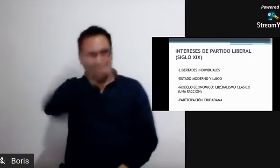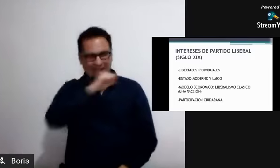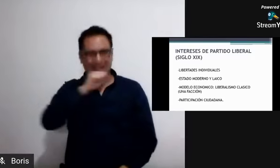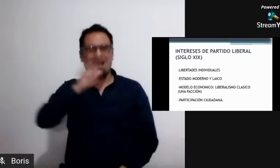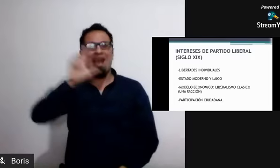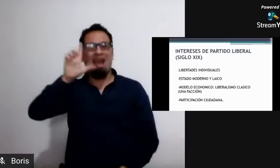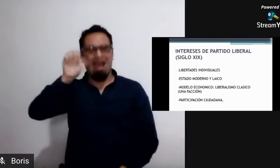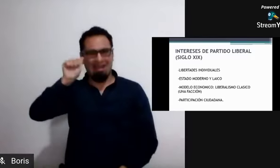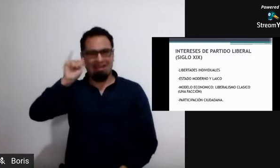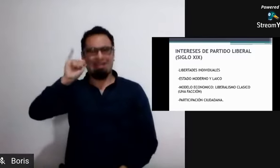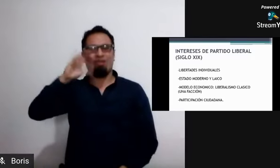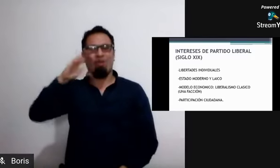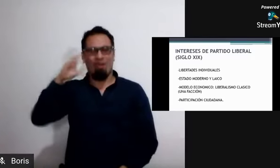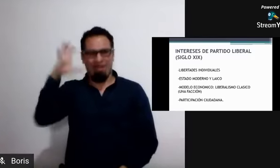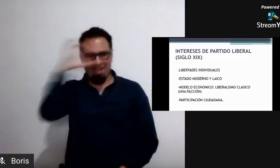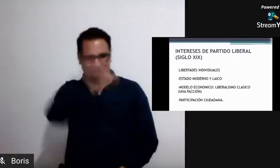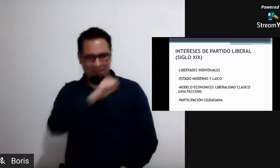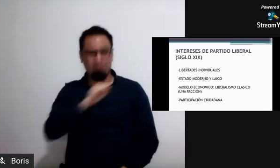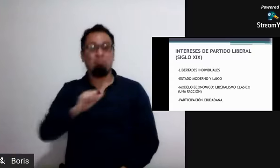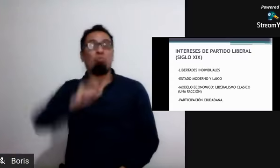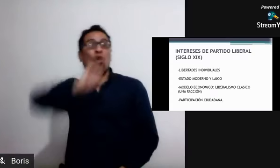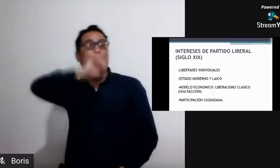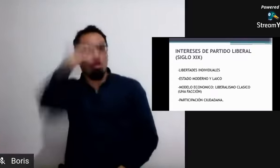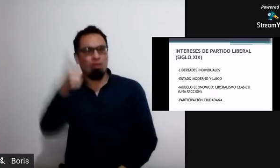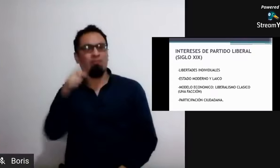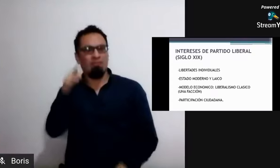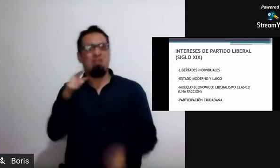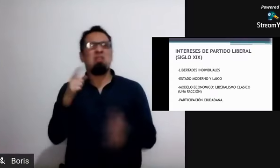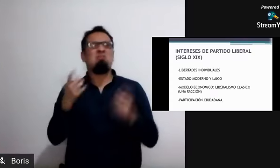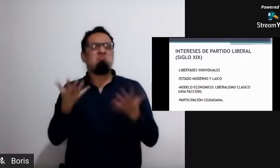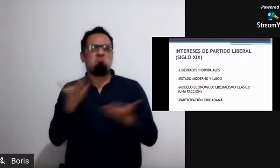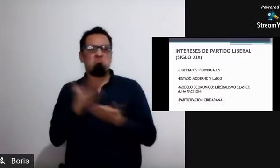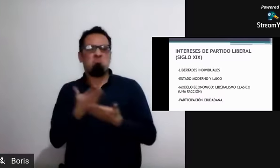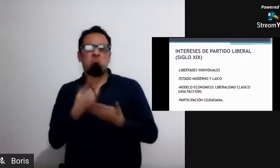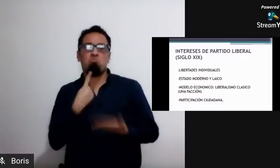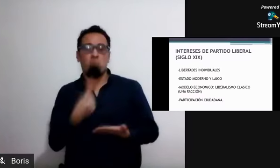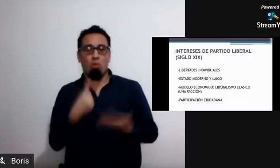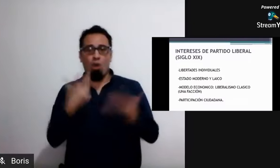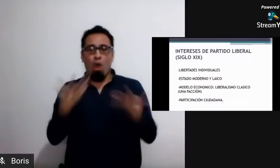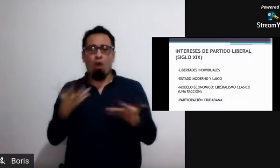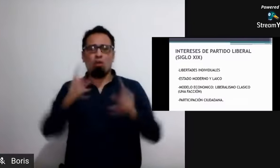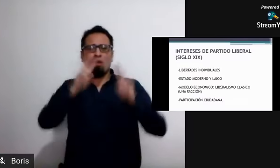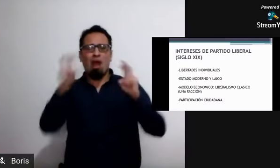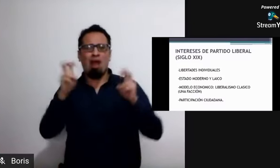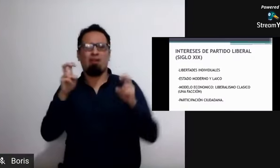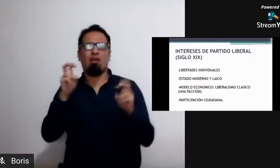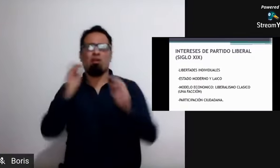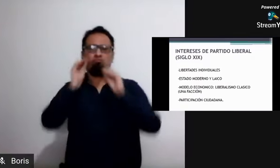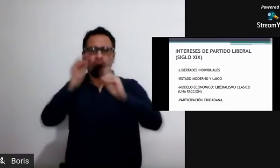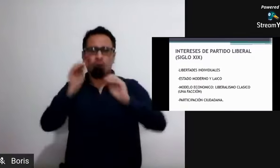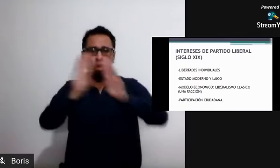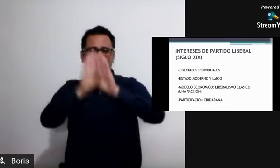laico, que sus decisiones no fueran sesgadas por la Iglesia Católica.